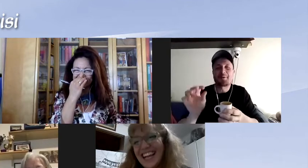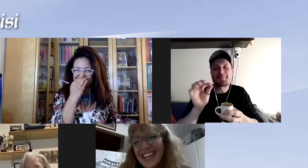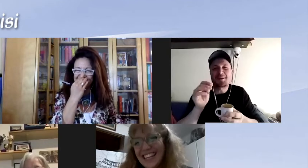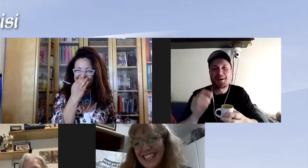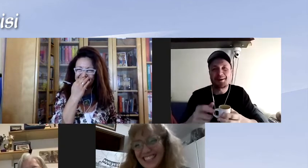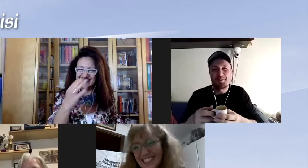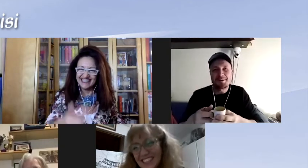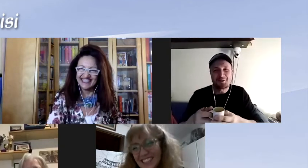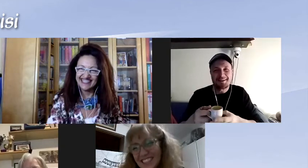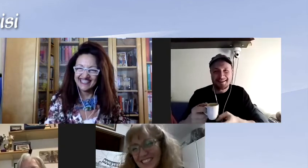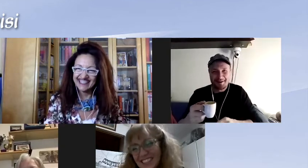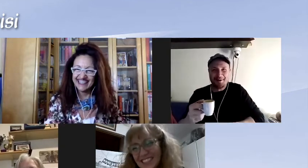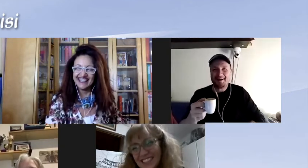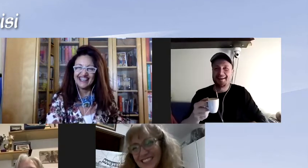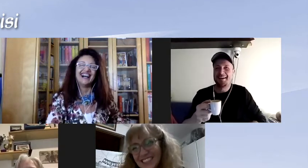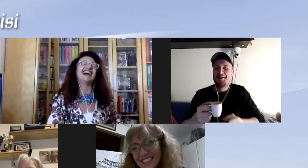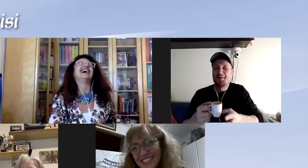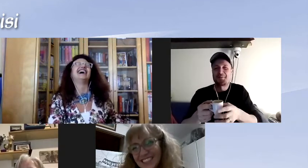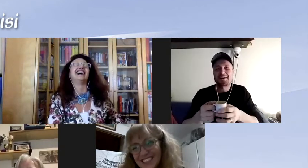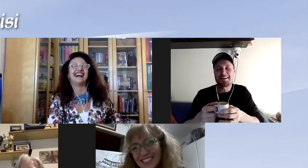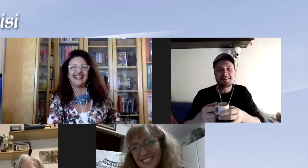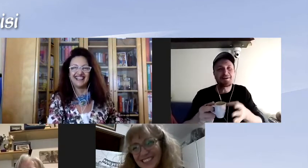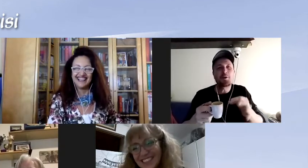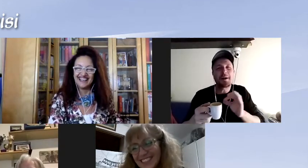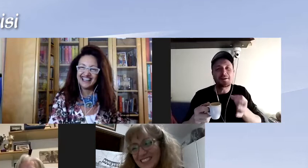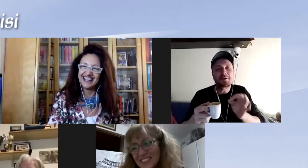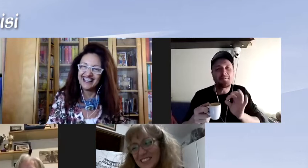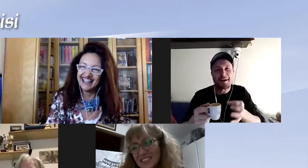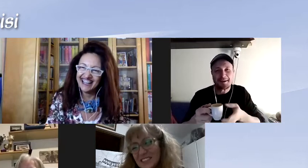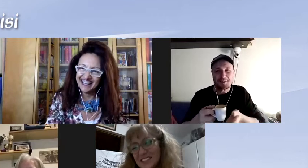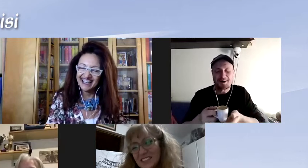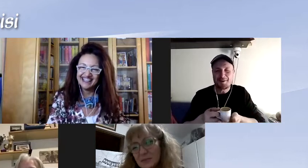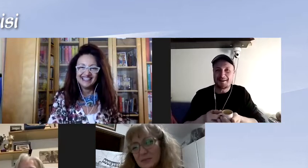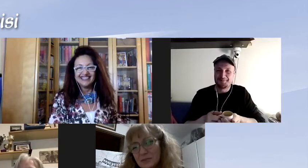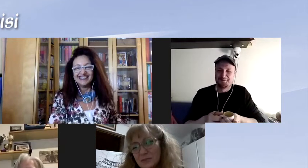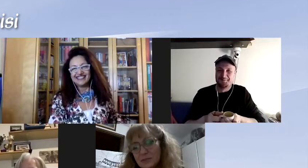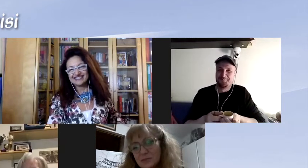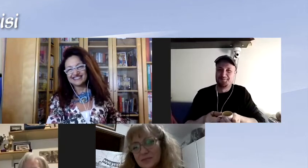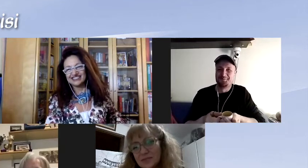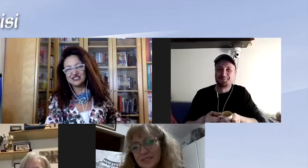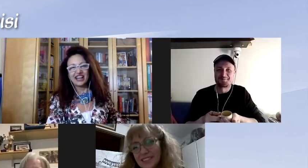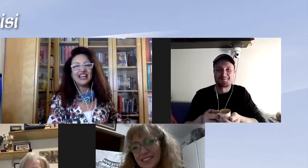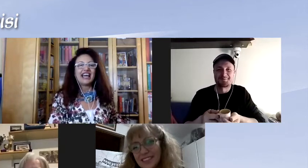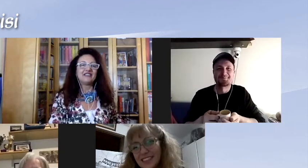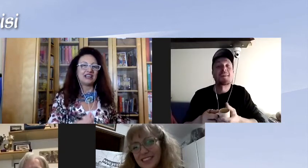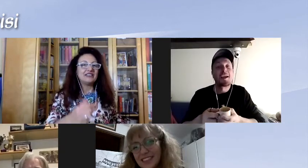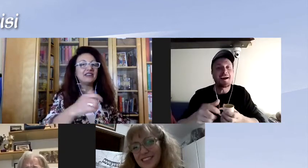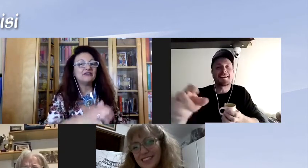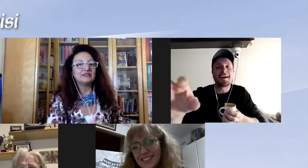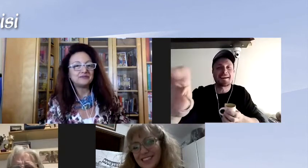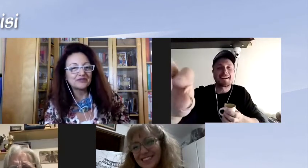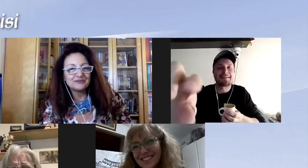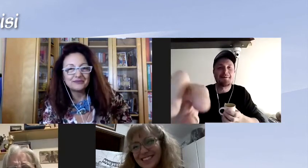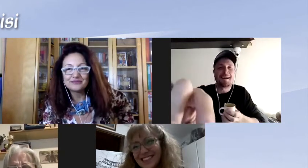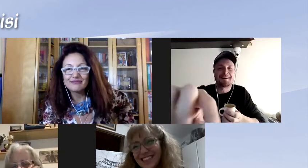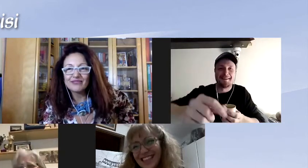Dopo mi aspettano anche due biscottini, devo dire, che si accompagnano sempre bene col caffè. Oh, signore.